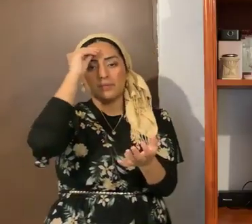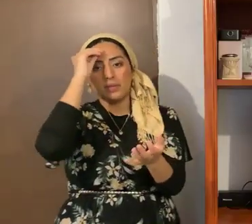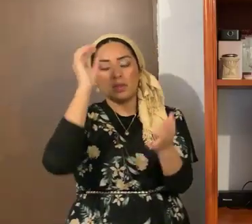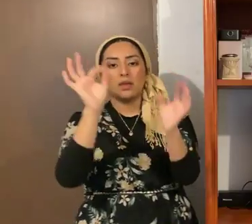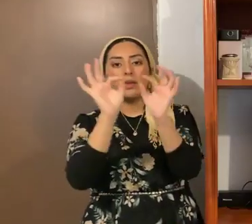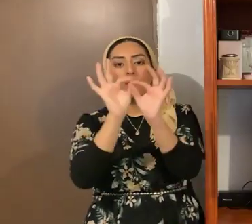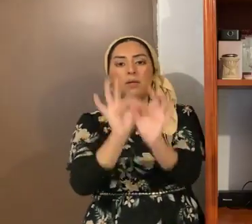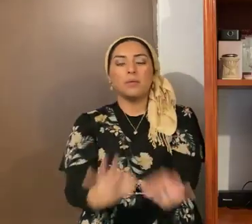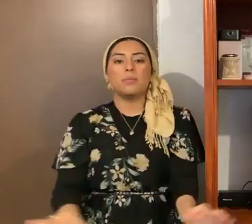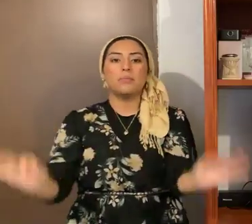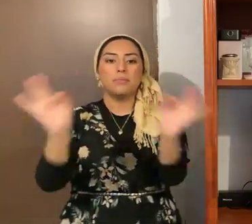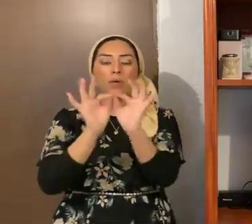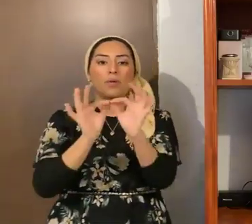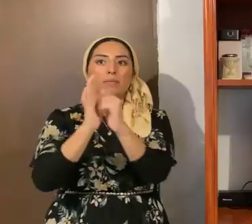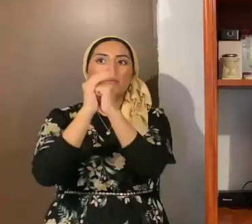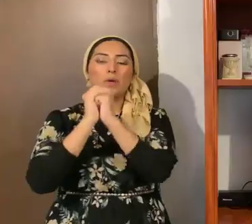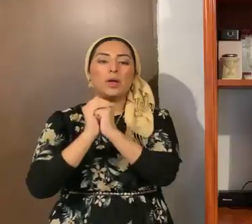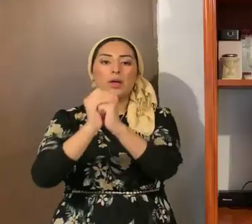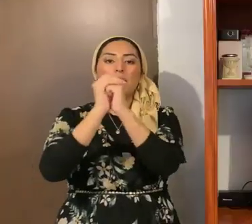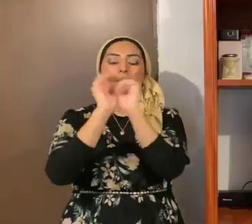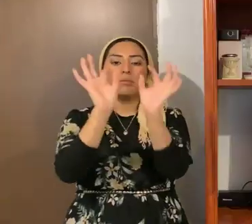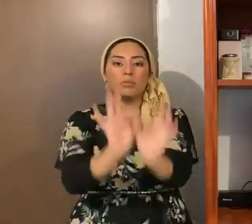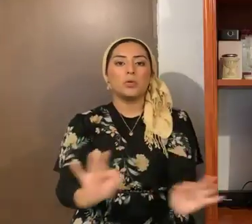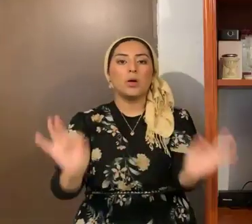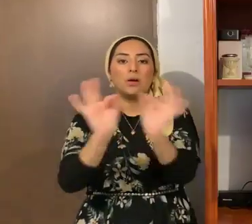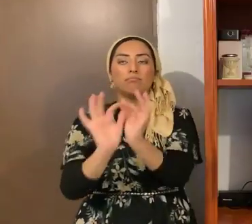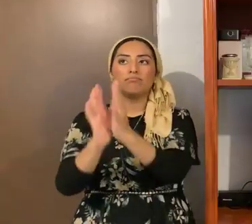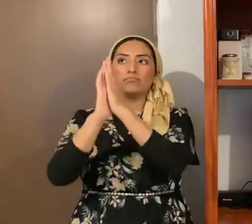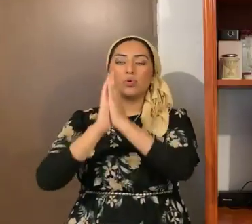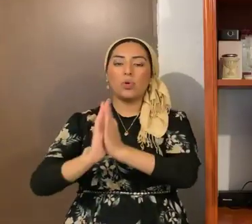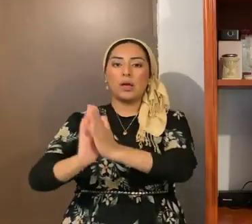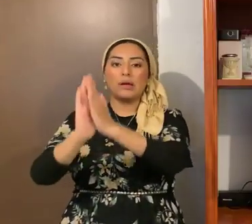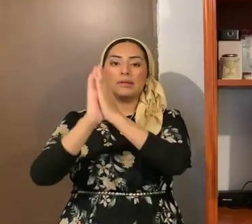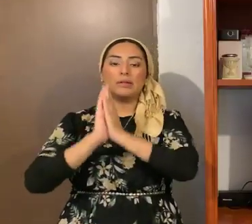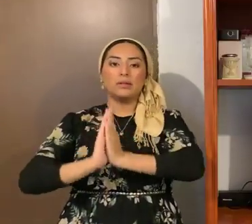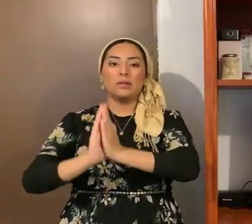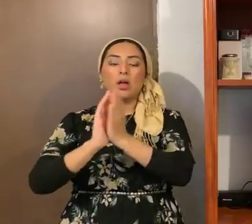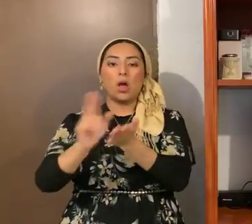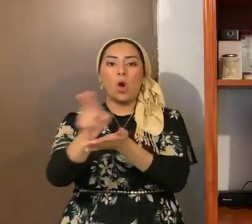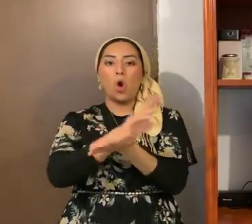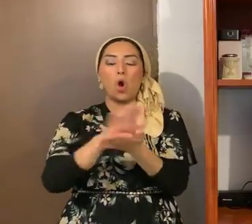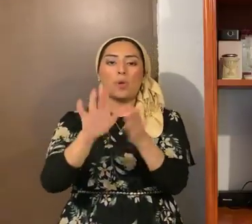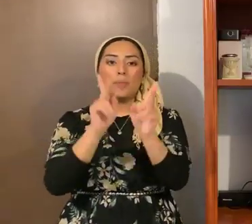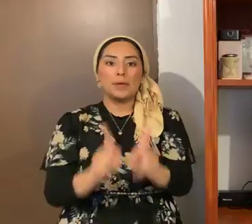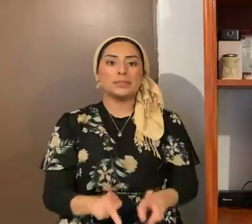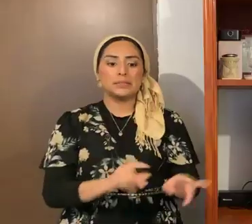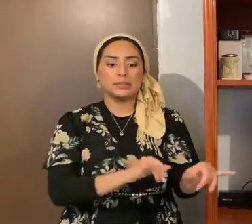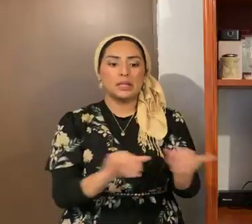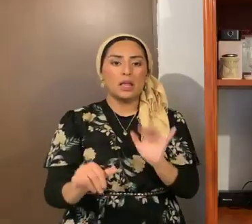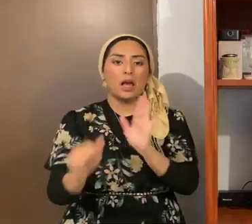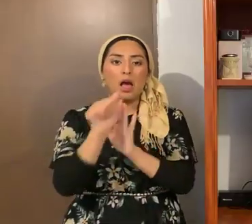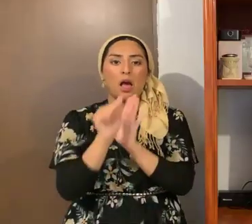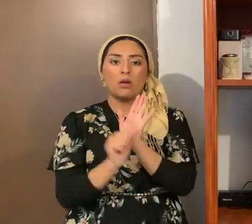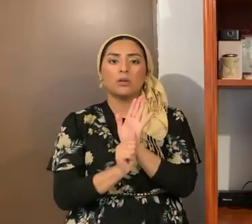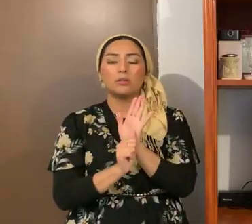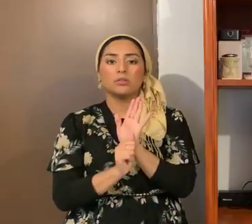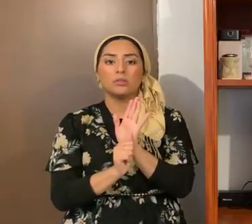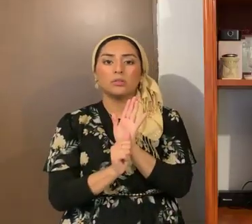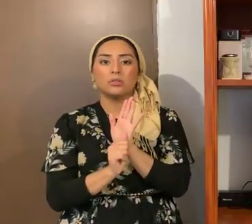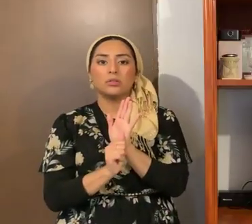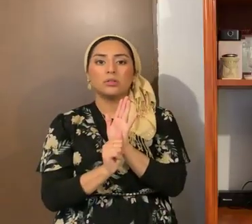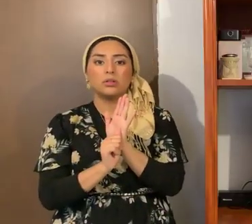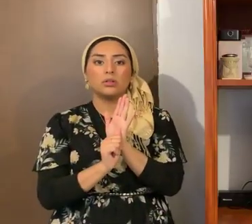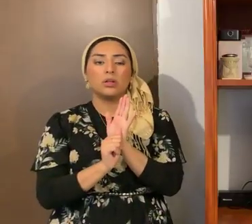Lo importante de la tefilá, lo importante de la intercesión, de un kadosh como lo fue Aarón.